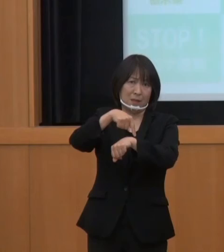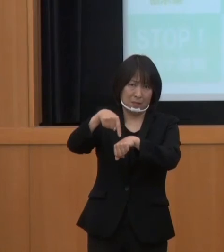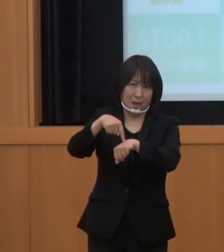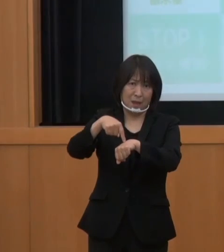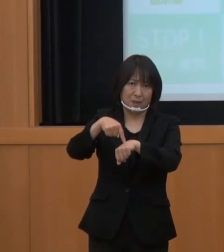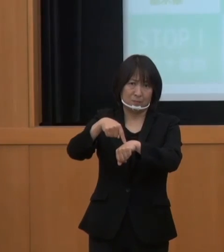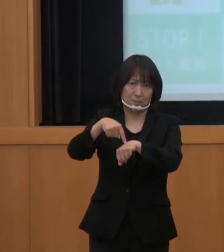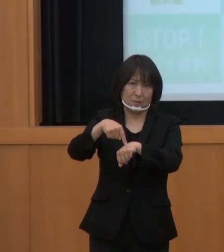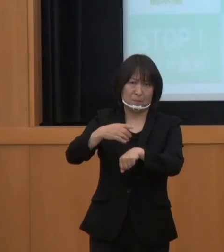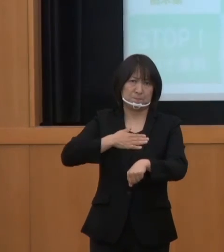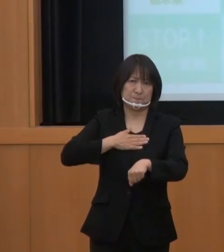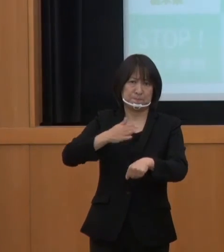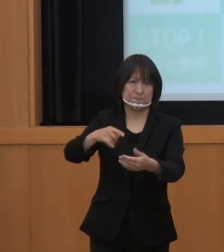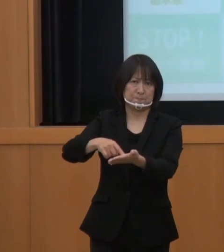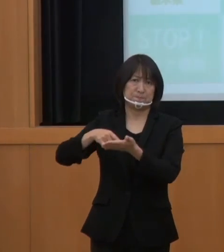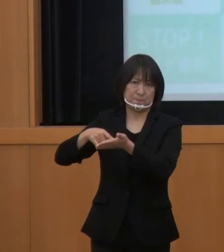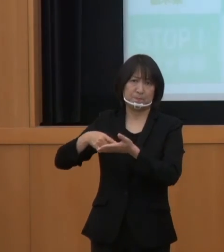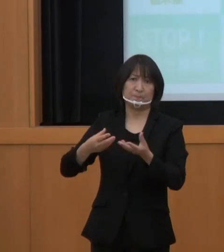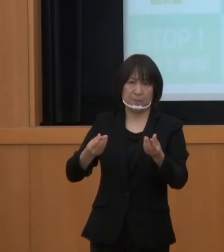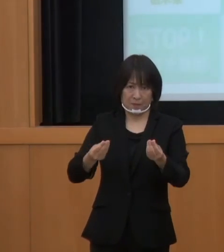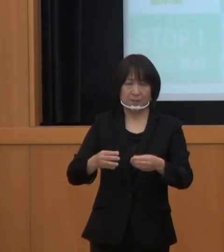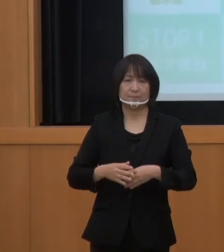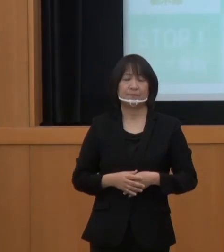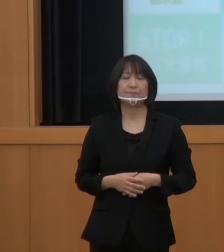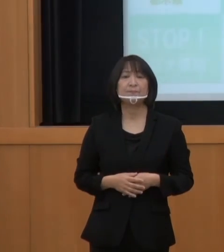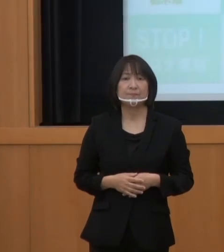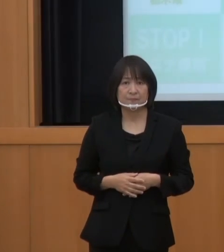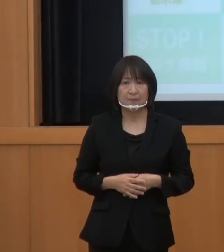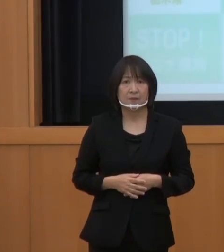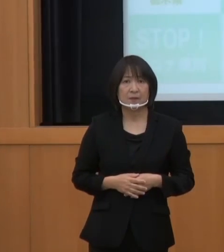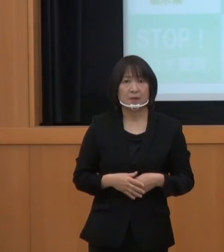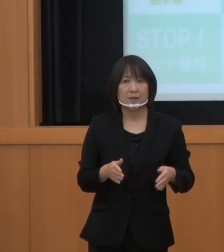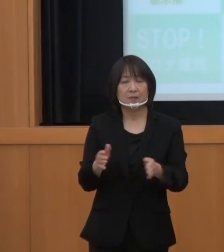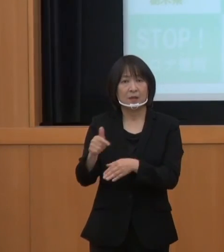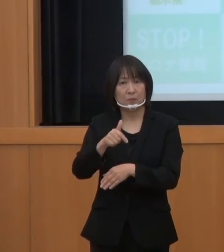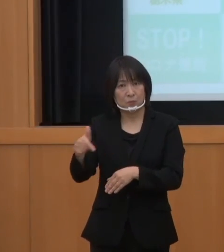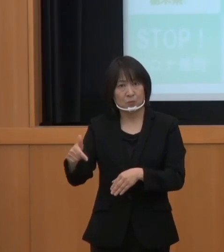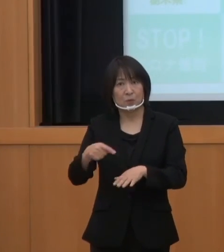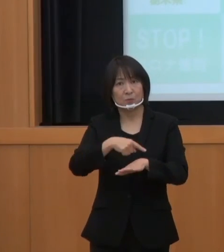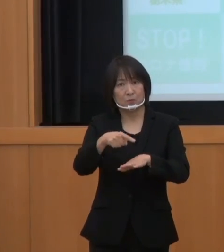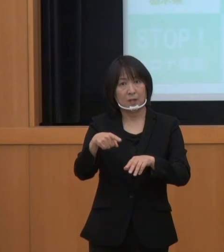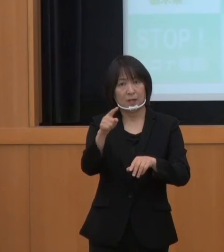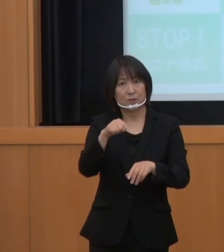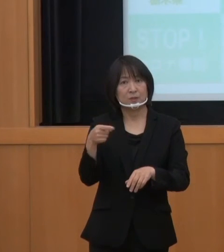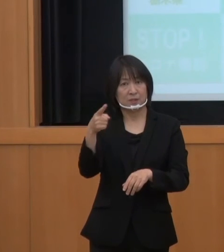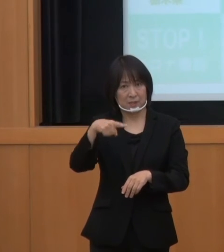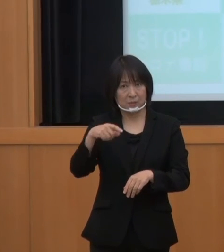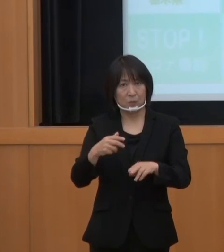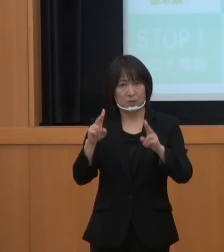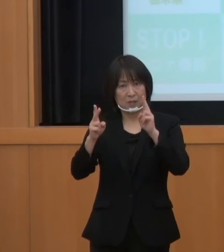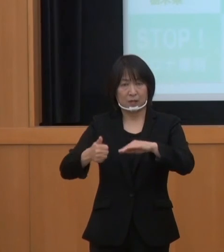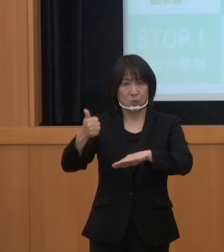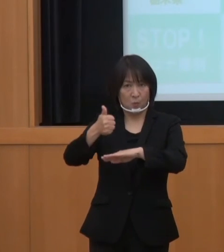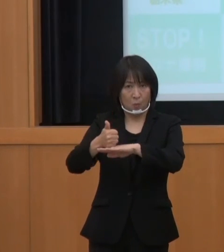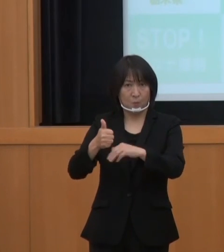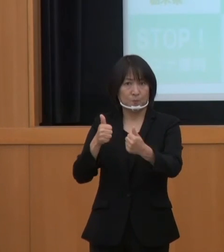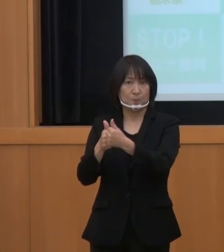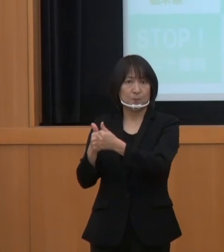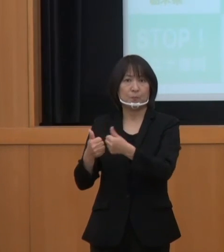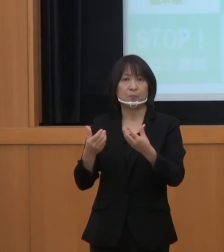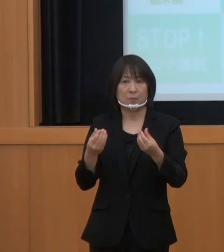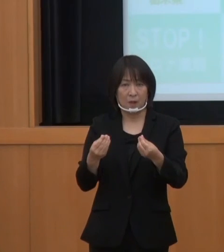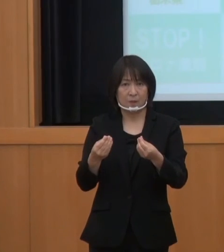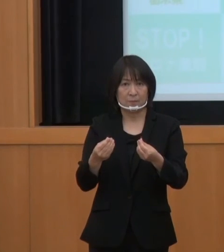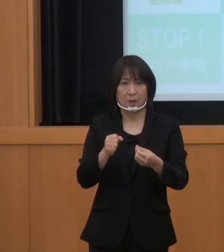。ですぐに県道整備部、それから栃木 SC の橋本社長とも話をして、今あの改善策